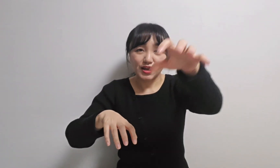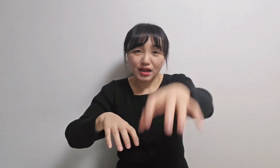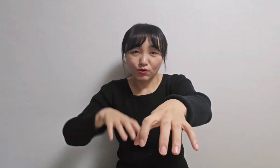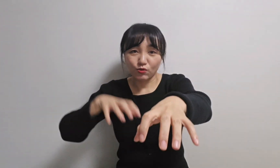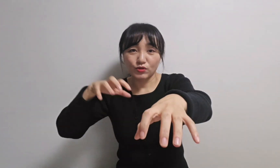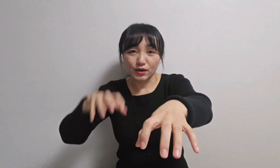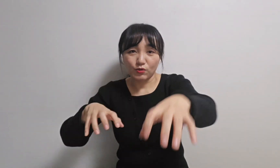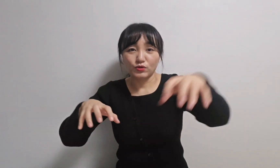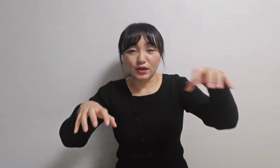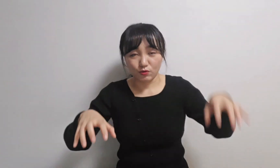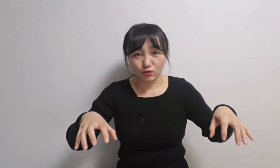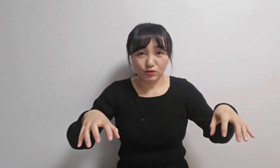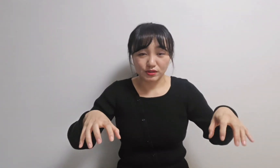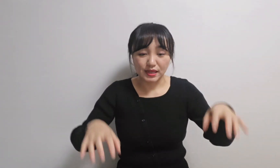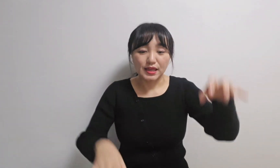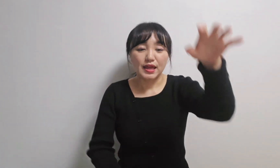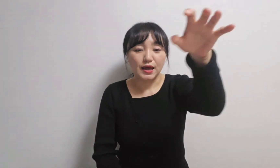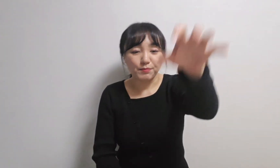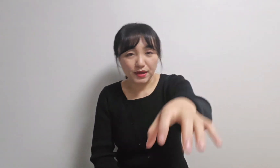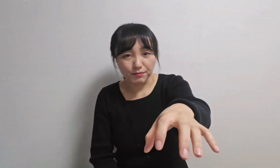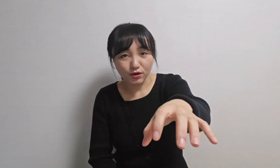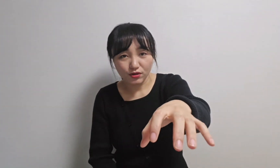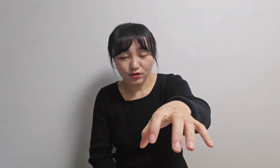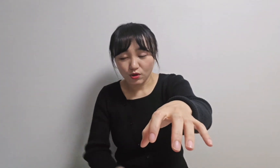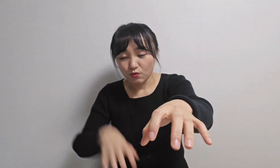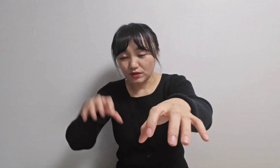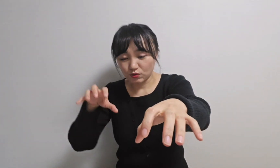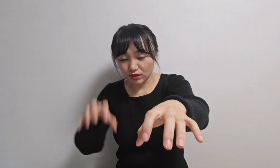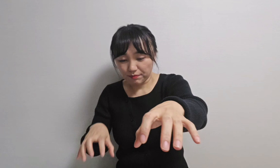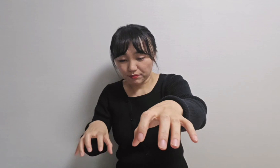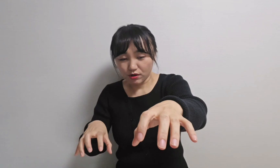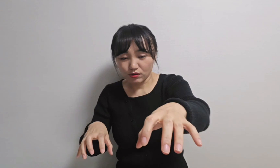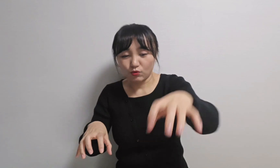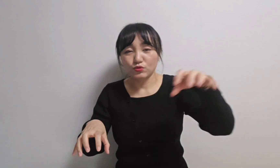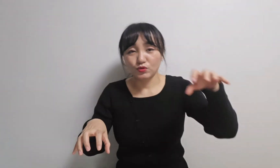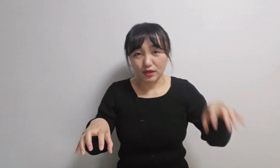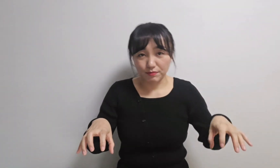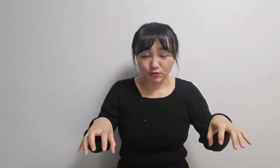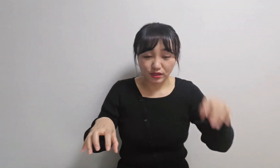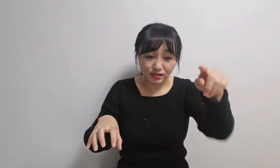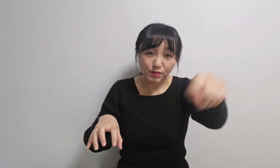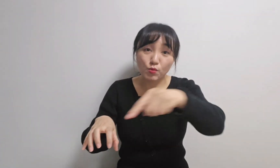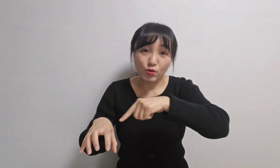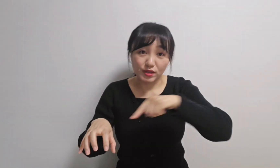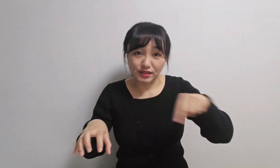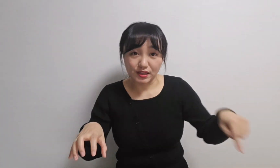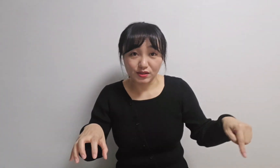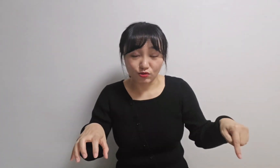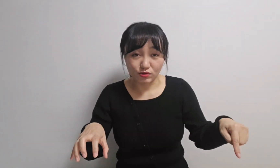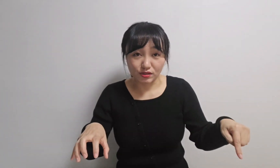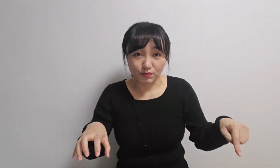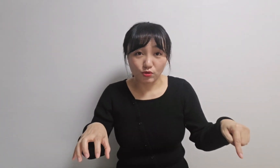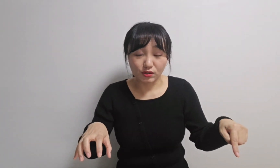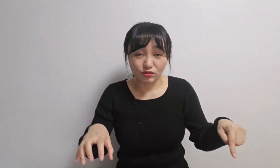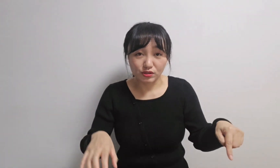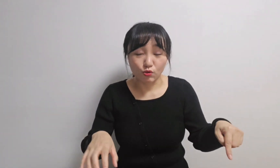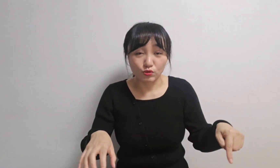한 곳 앞에 한 번, 왼쪽에 한 번, 오른쪽에 한 번. 그러니까 세모 모양이 되게 저는 이렇게 표현했거든요.